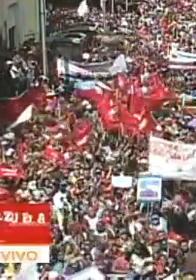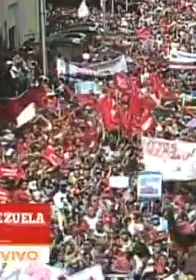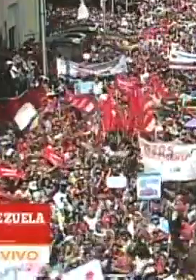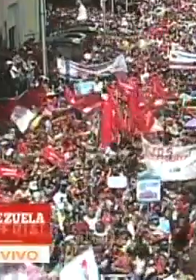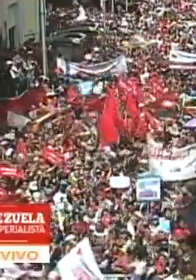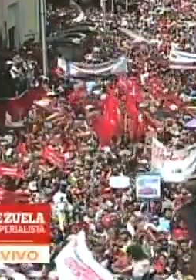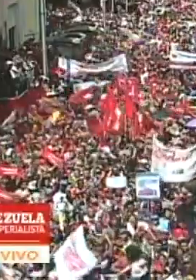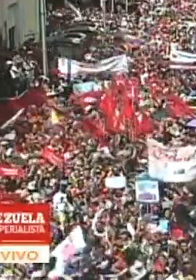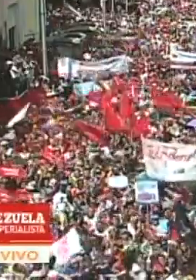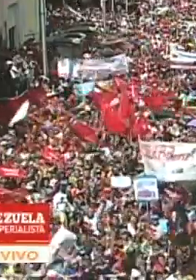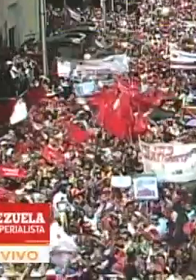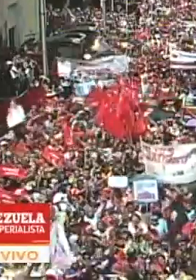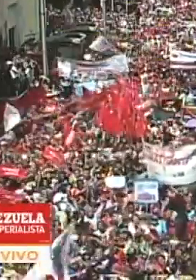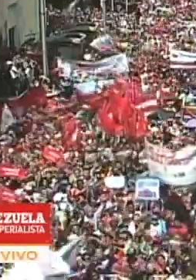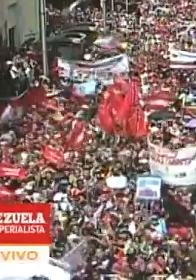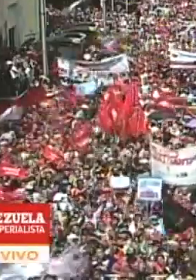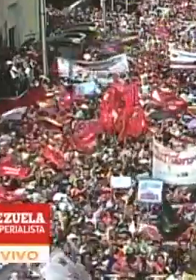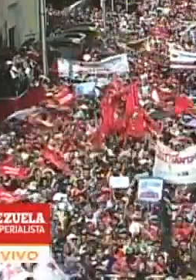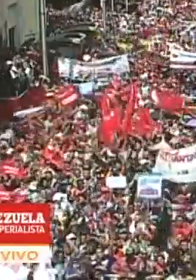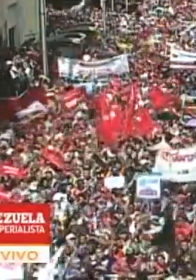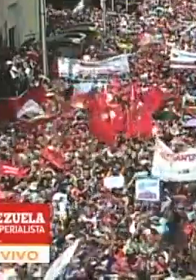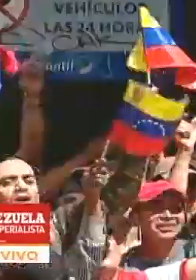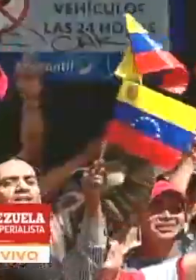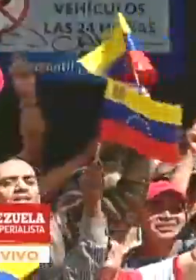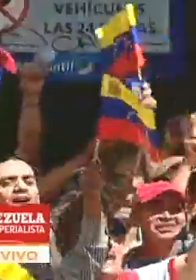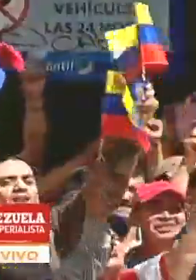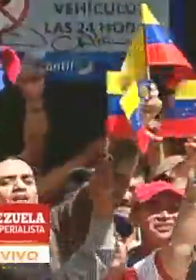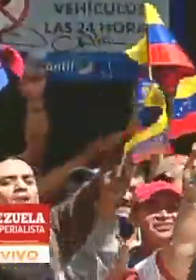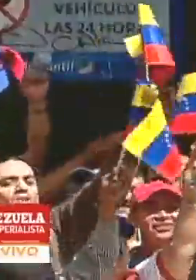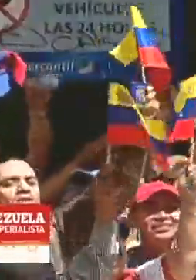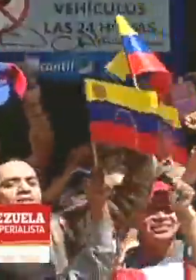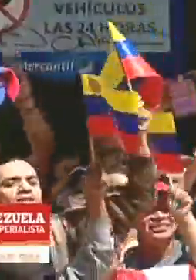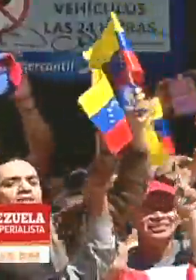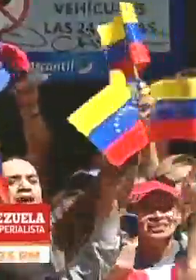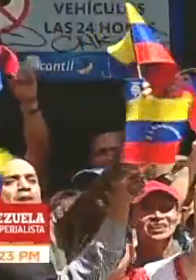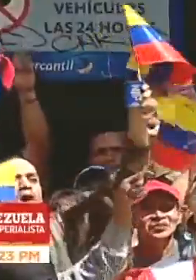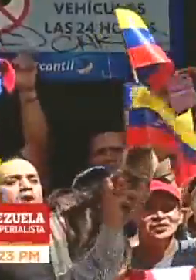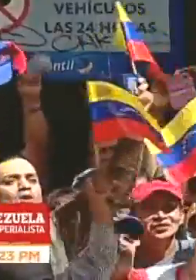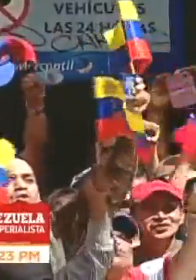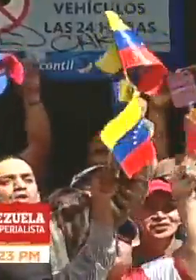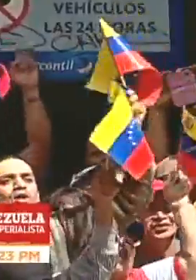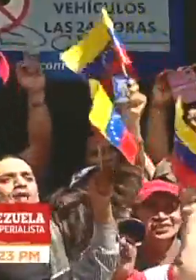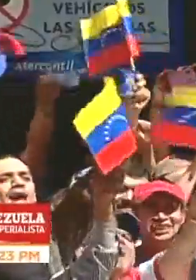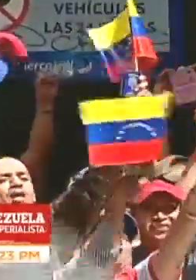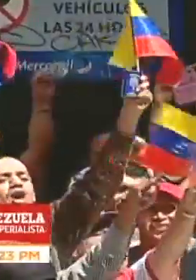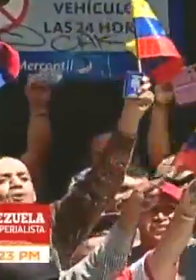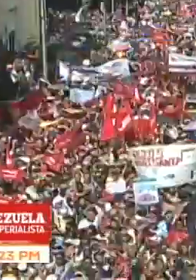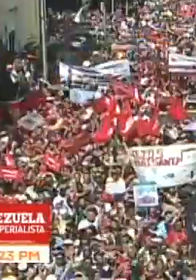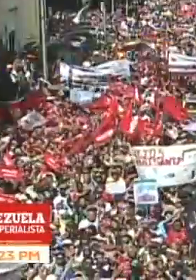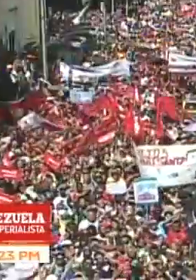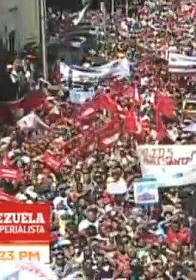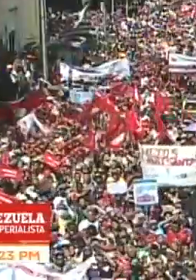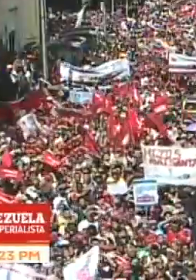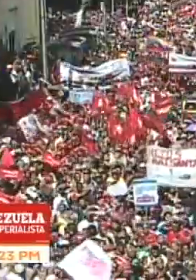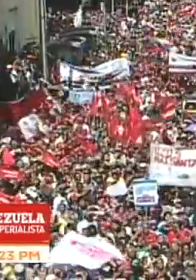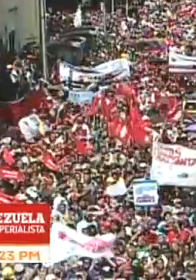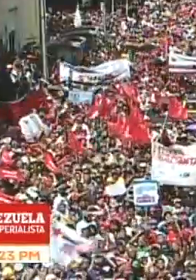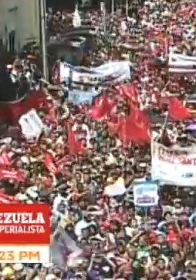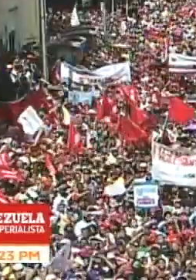y revolucionario! ¡Saludo solidario y revolucionario!